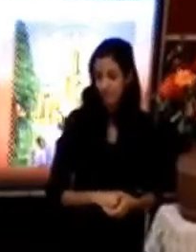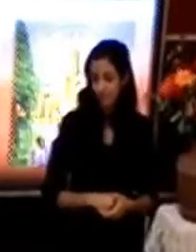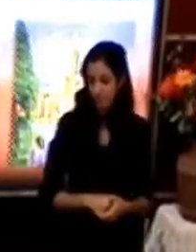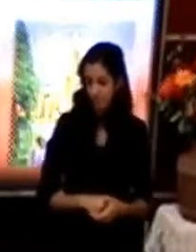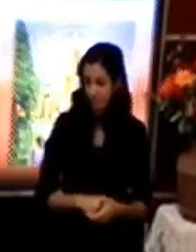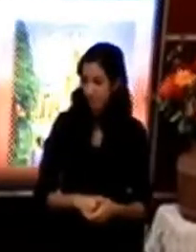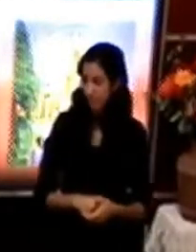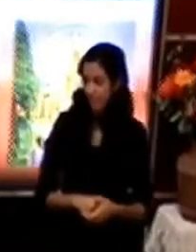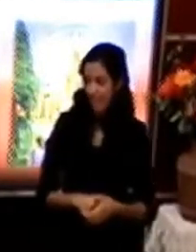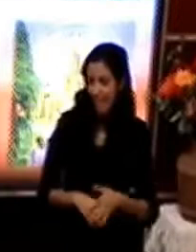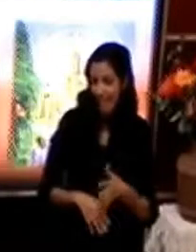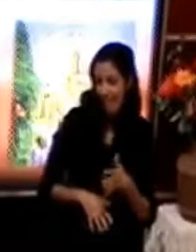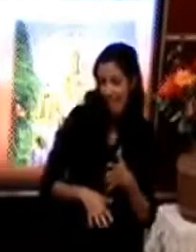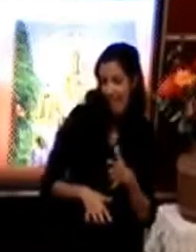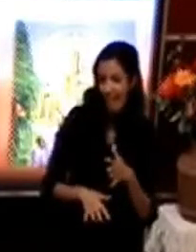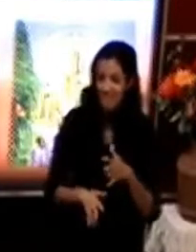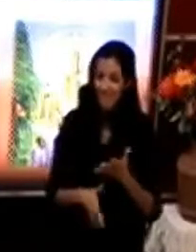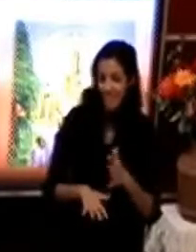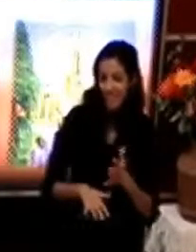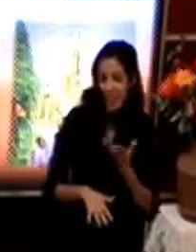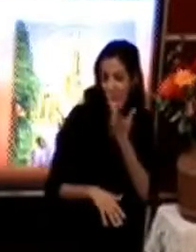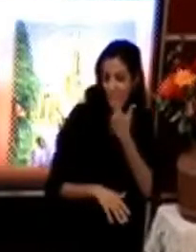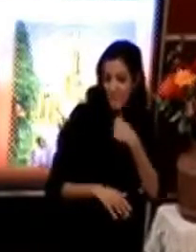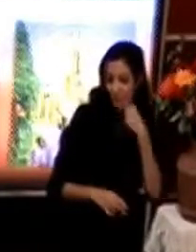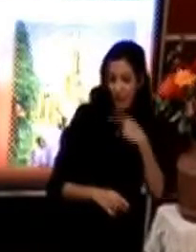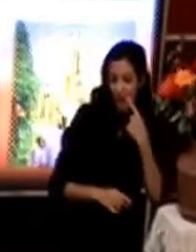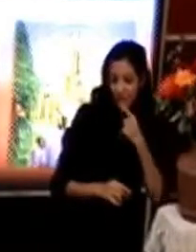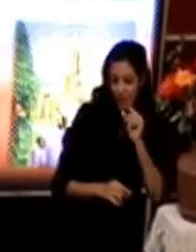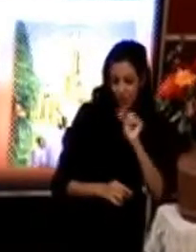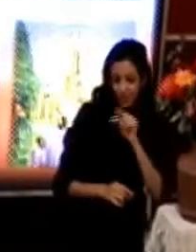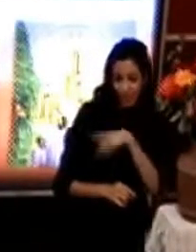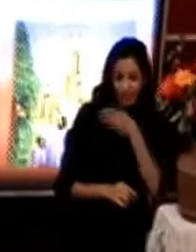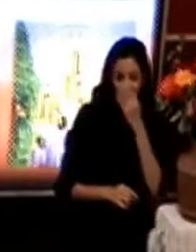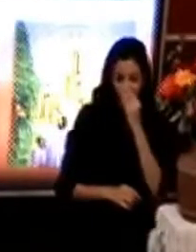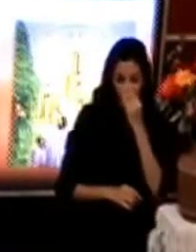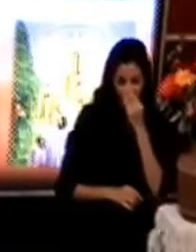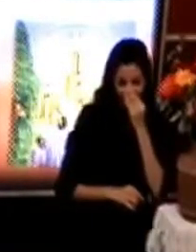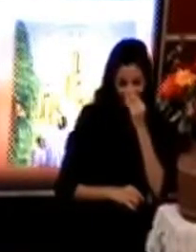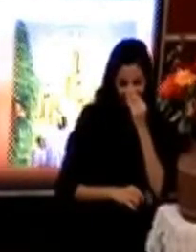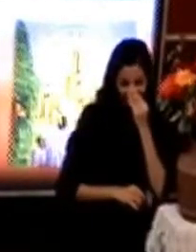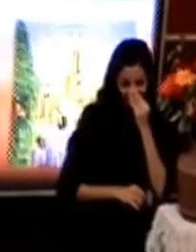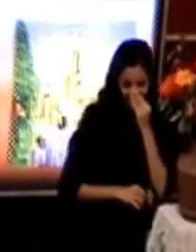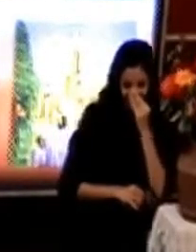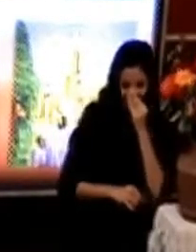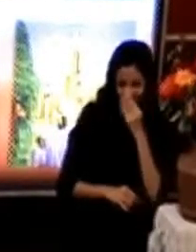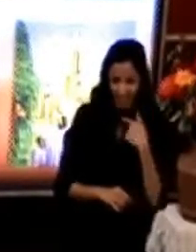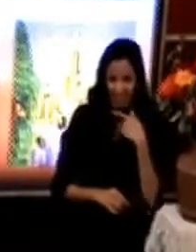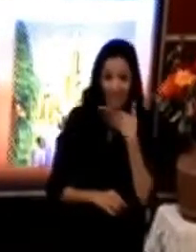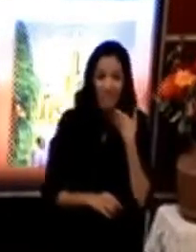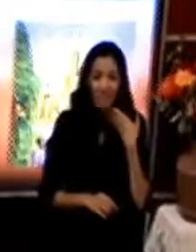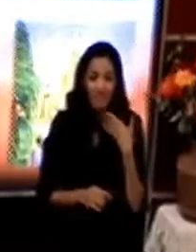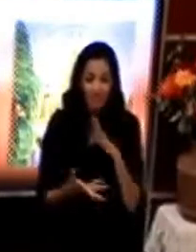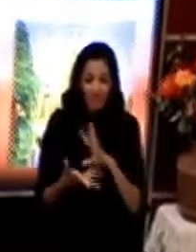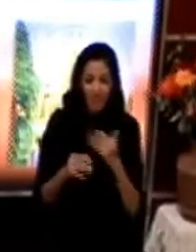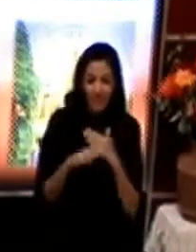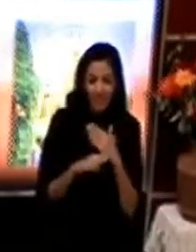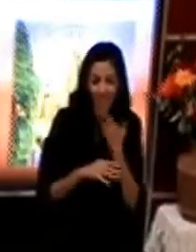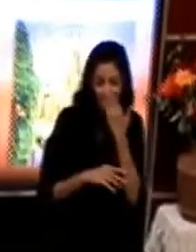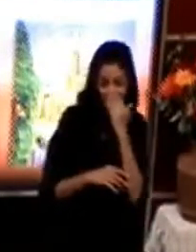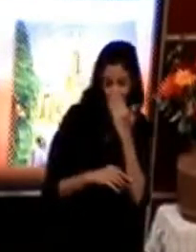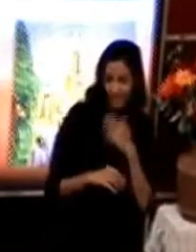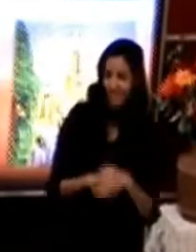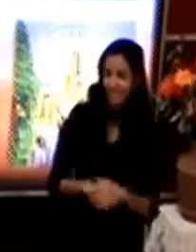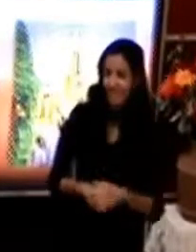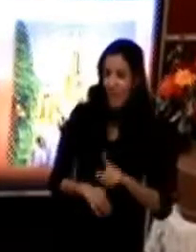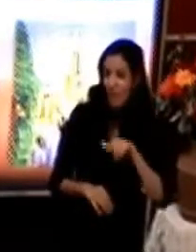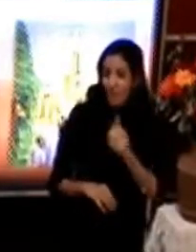A veces me gusta hablar poquito de esto porque como mucho no me agrada, pero a veces sé que es bueno para otro